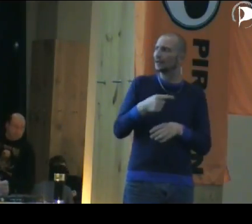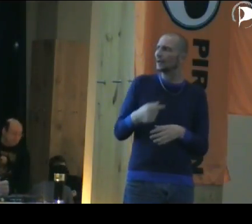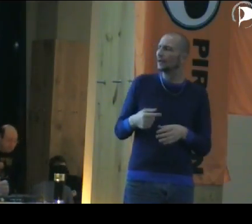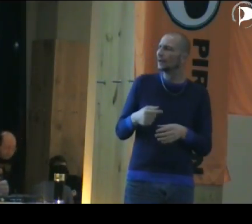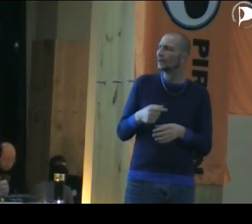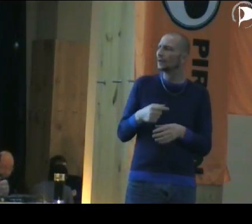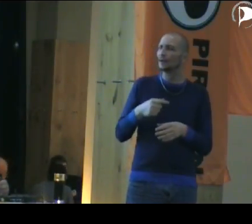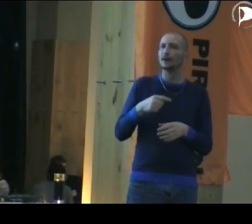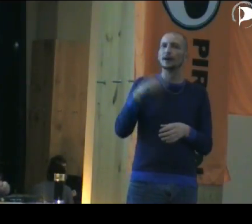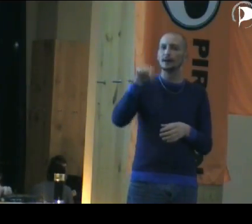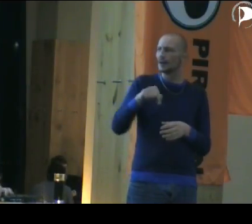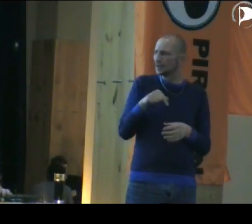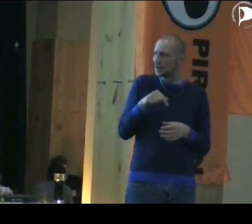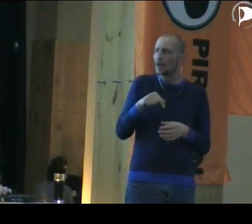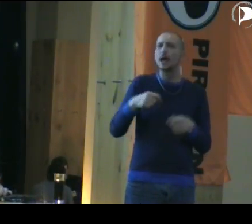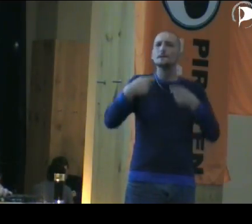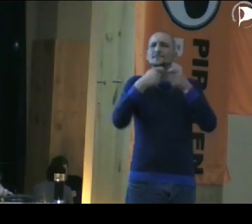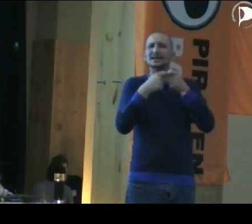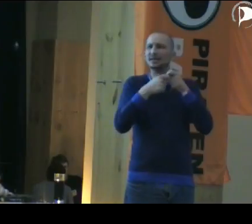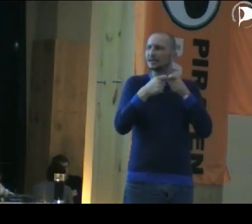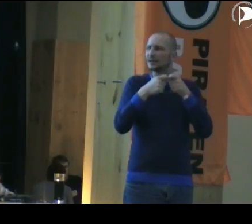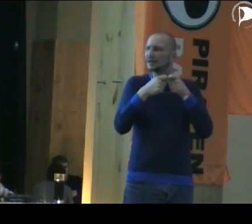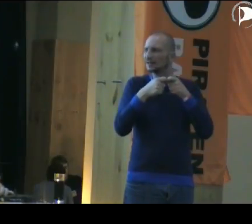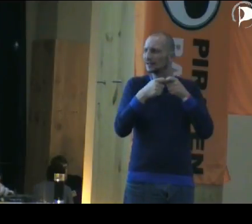51 mit dem holen